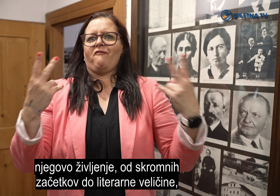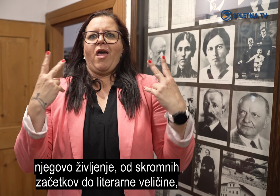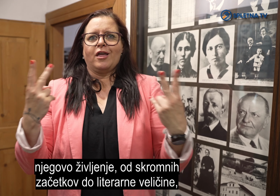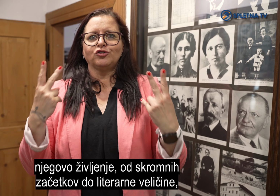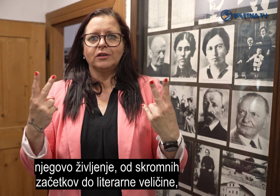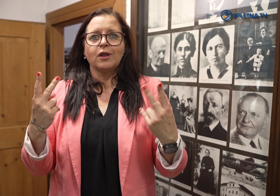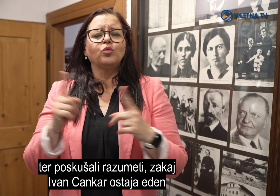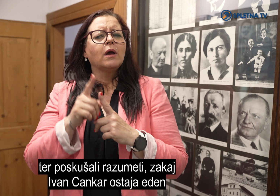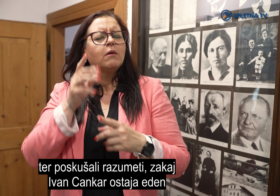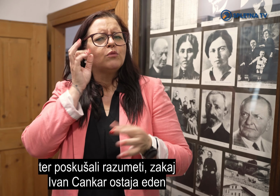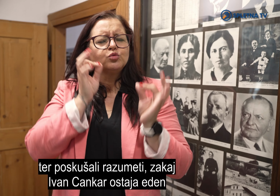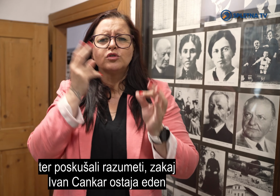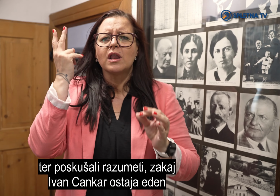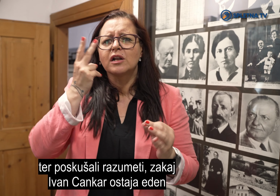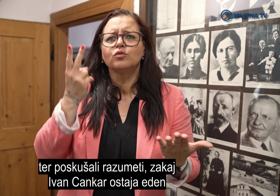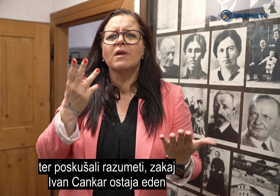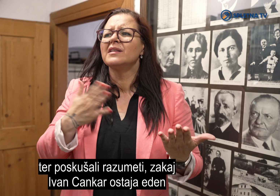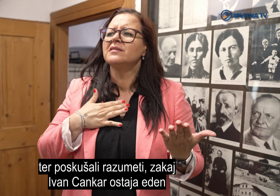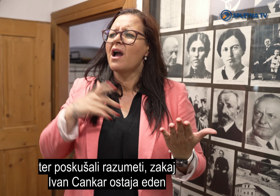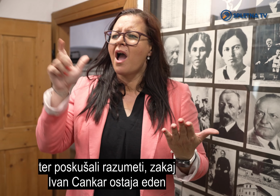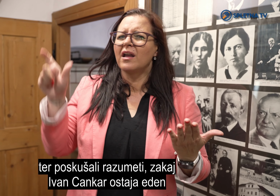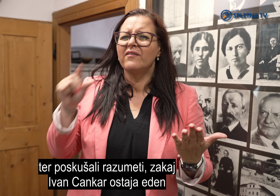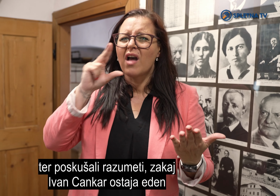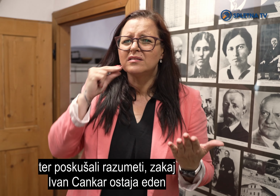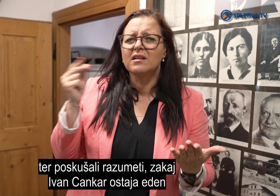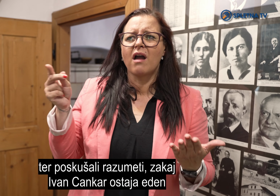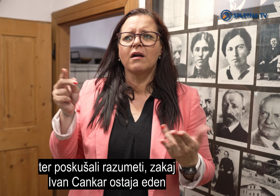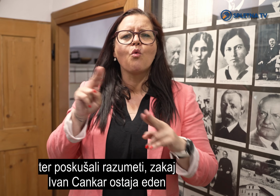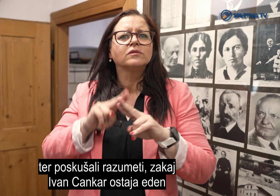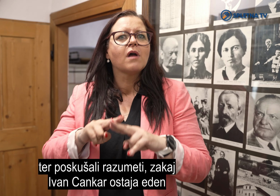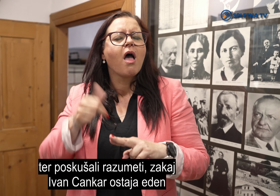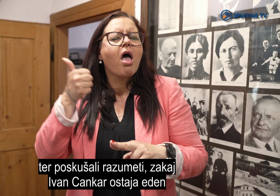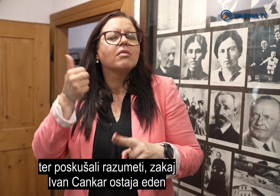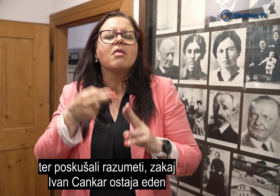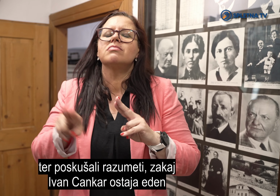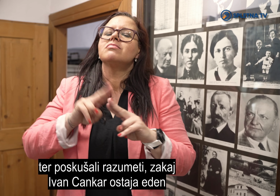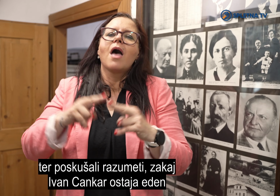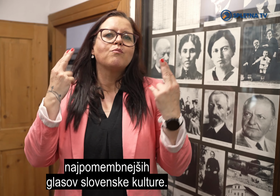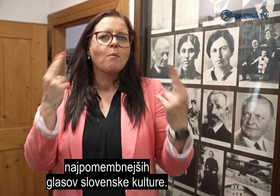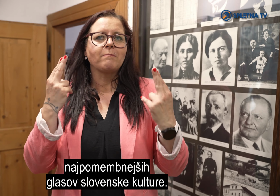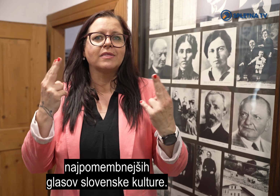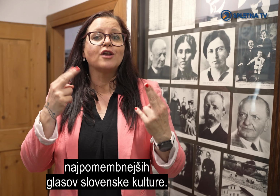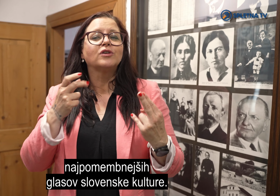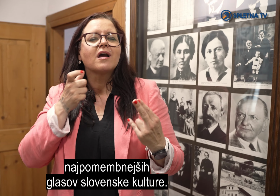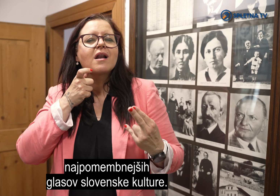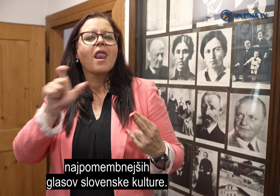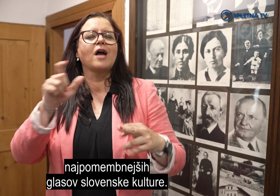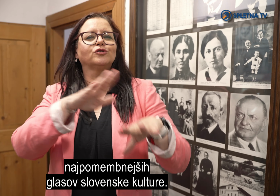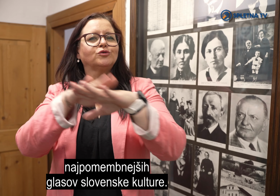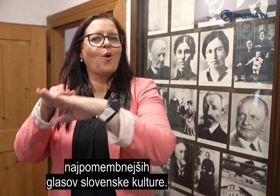razumeti, zakaj Ivan Cankar ostaja eden najpomembnejših glasov slovenske kulture.